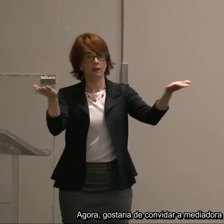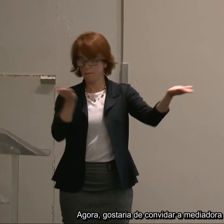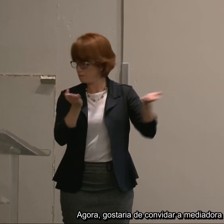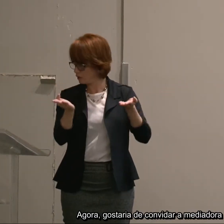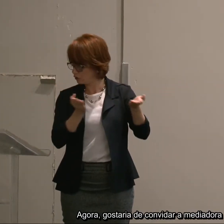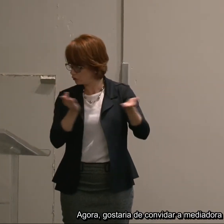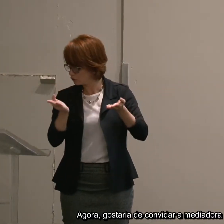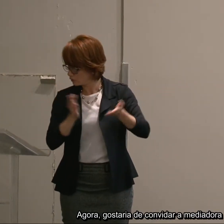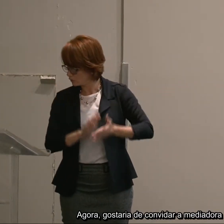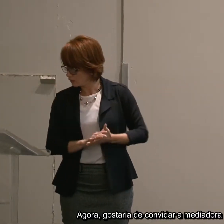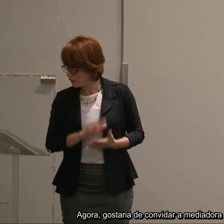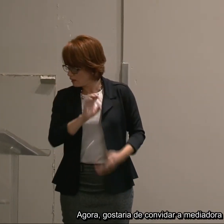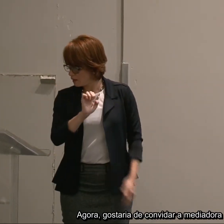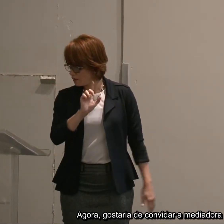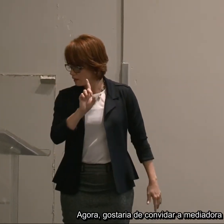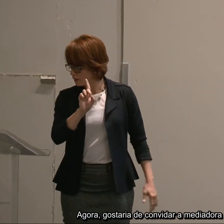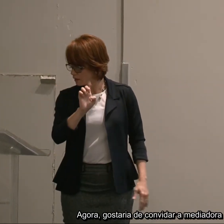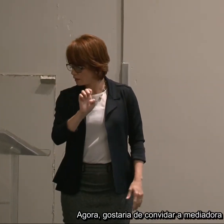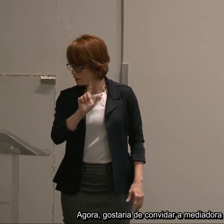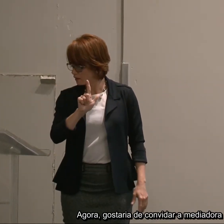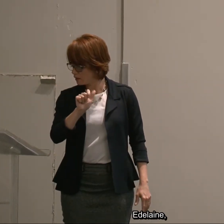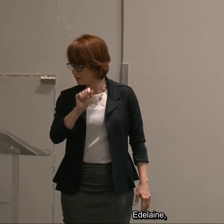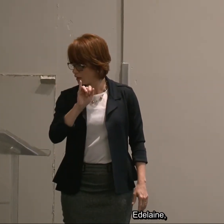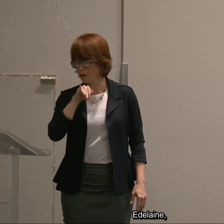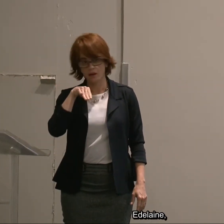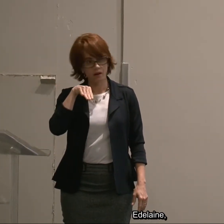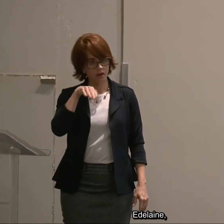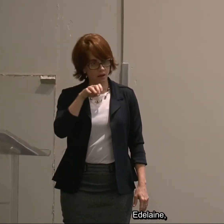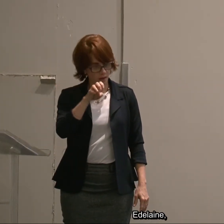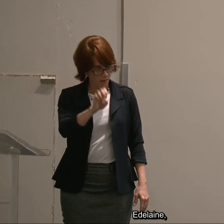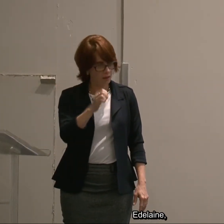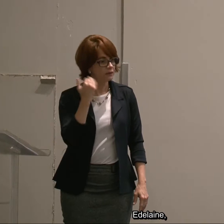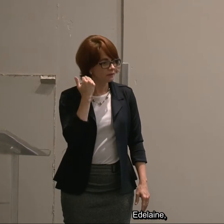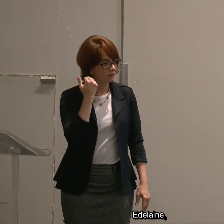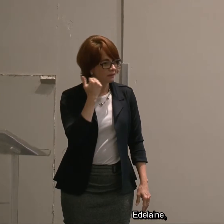Agora eu gostaria de convidar a mediadora Edelaine,